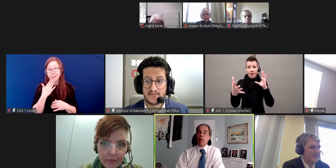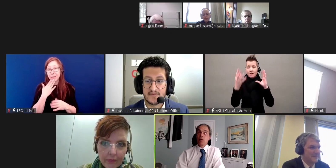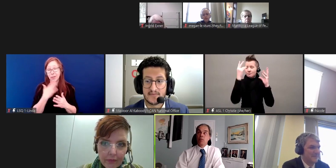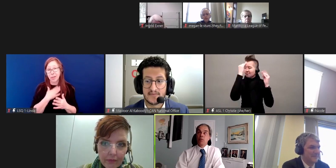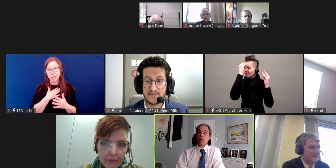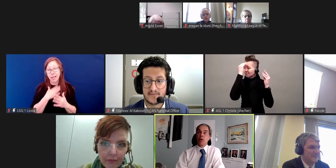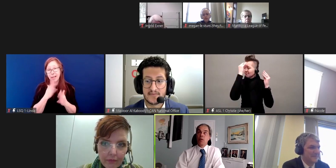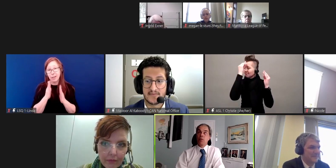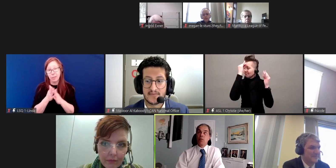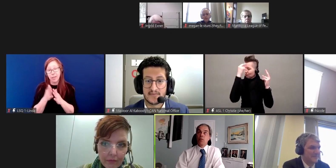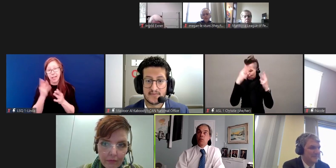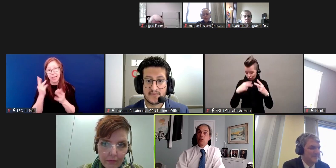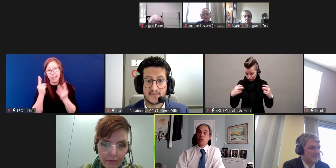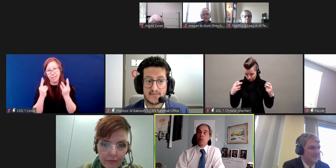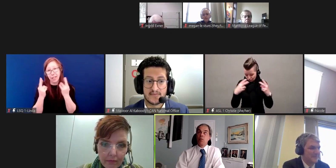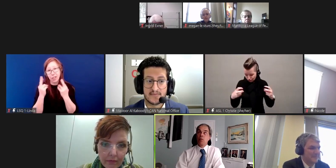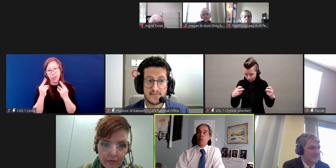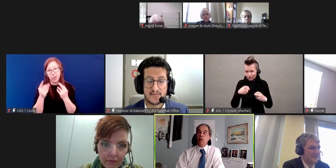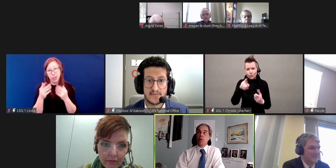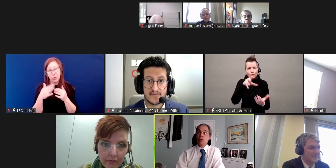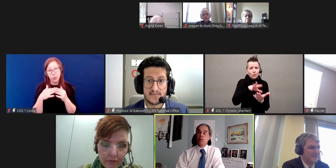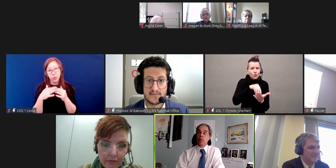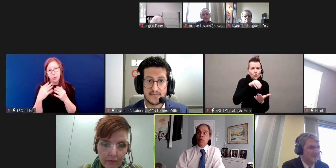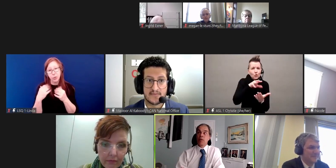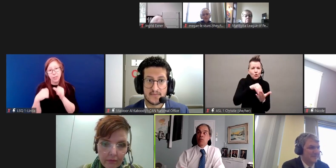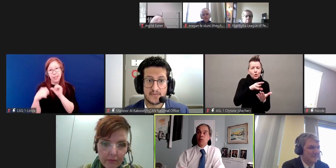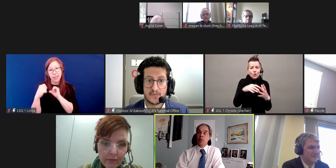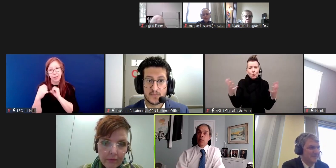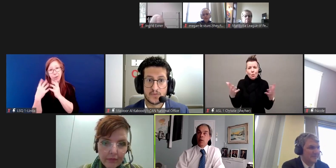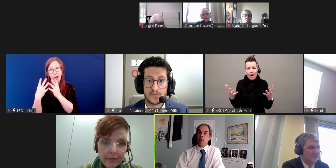demander de réfléchir à ce que vous avez entendu.